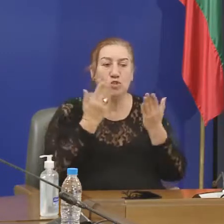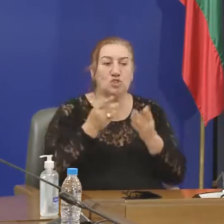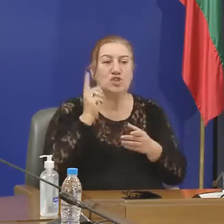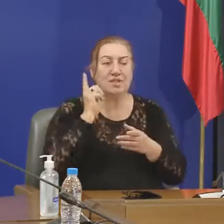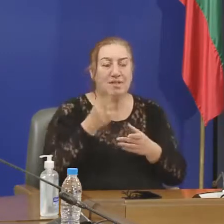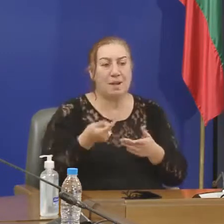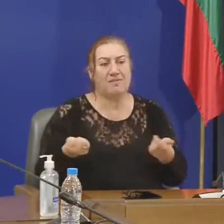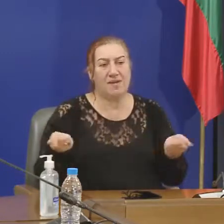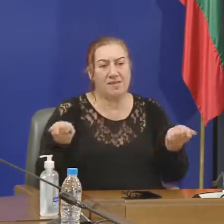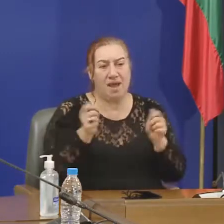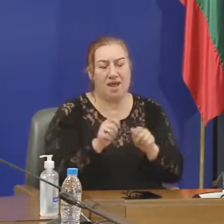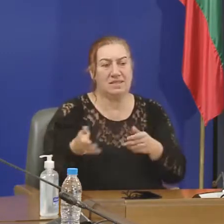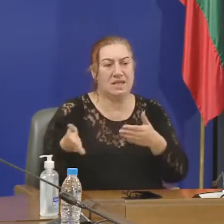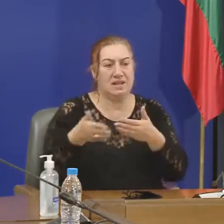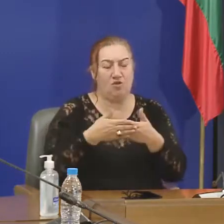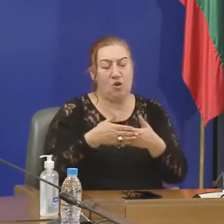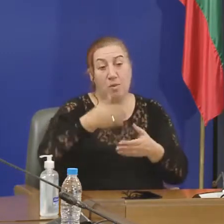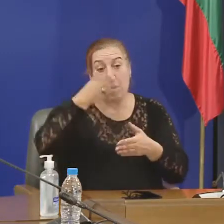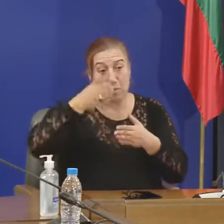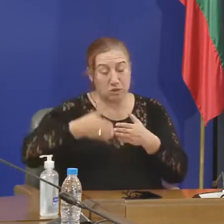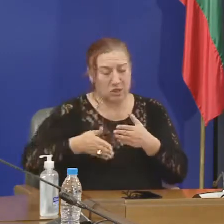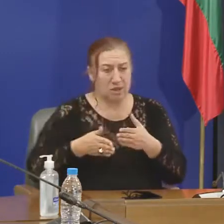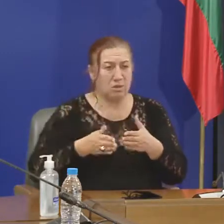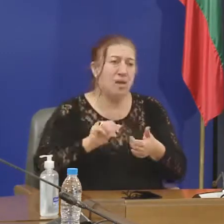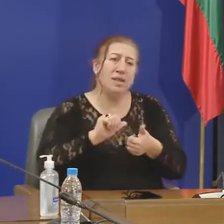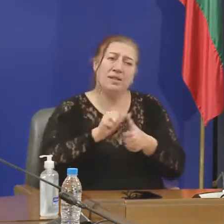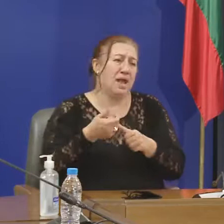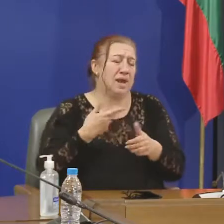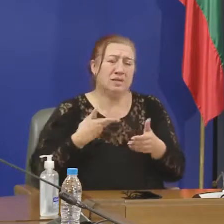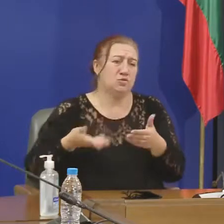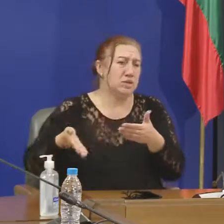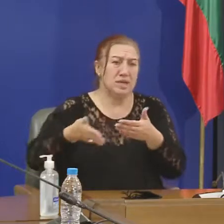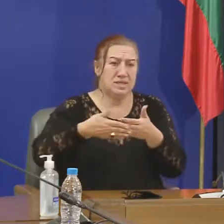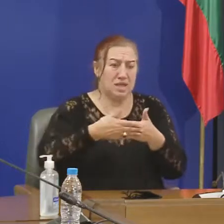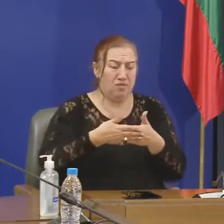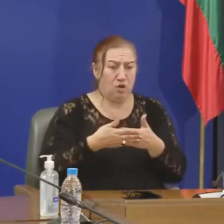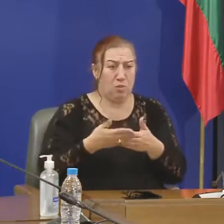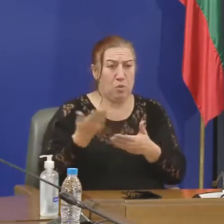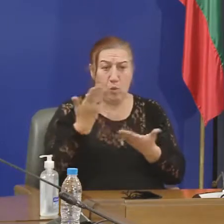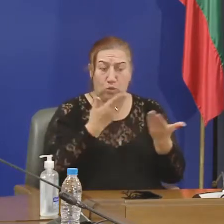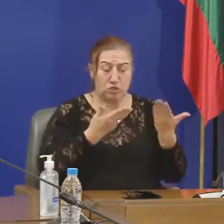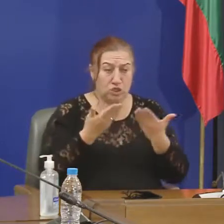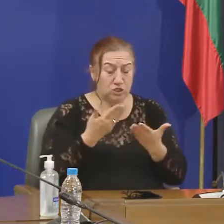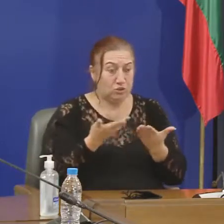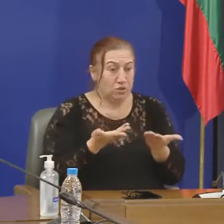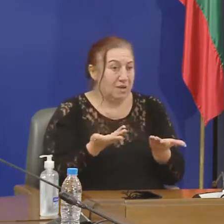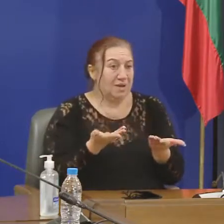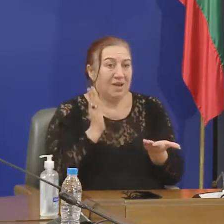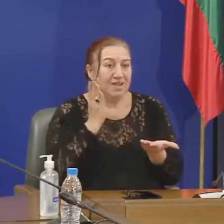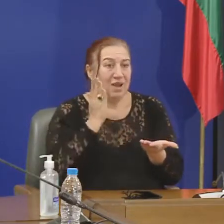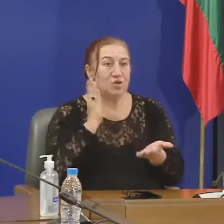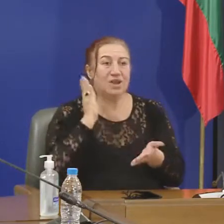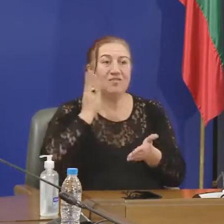последни. Най-лесно е да ги затворим училища и да жертваме правото на образование, защото няма